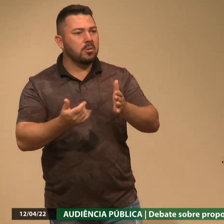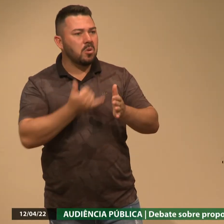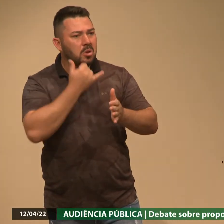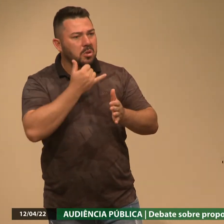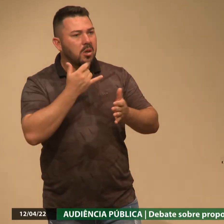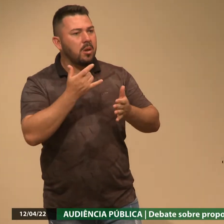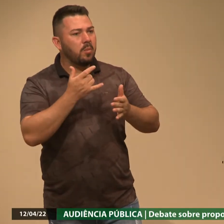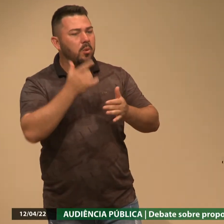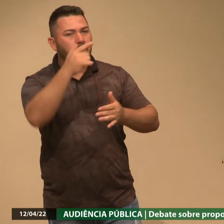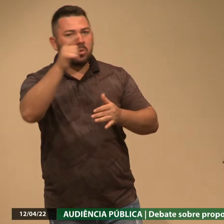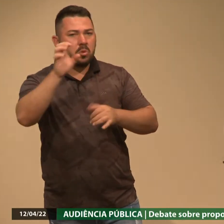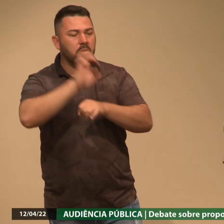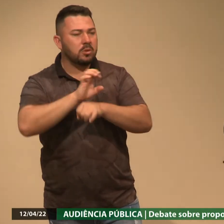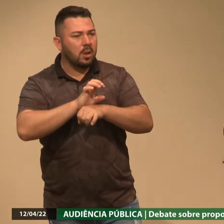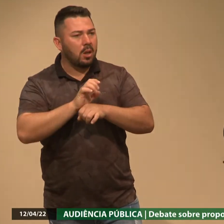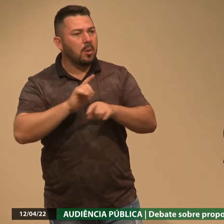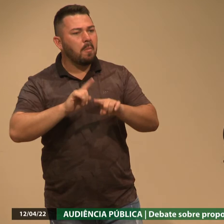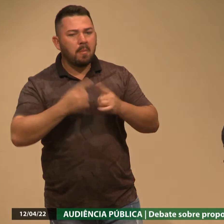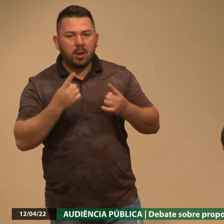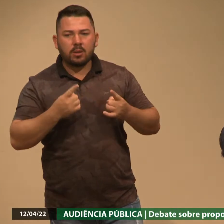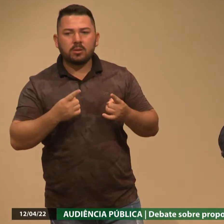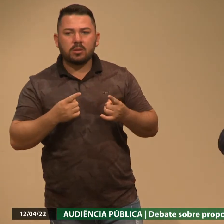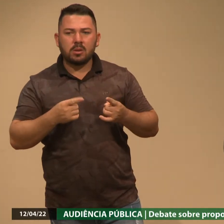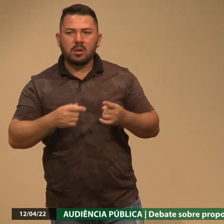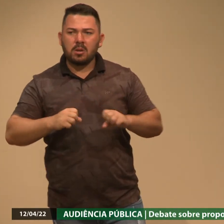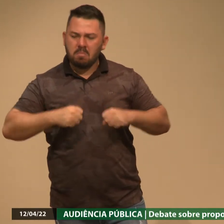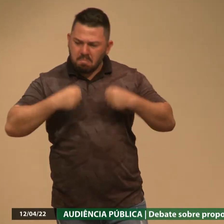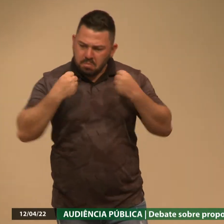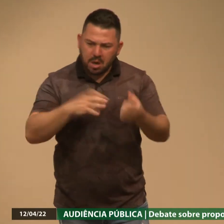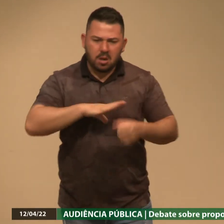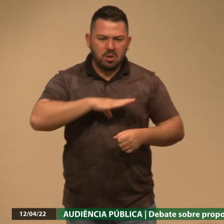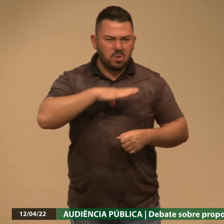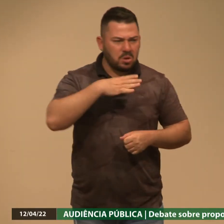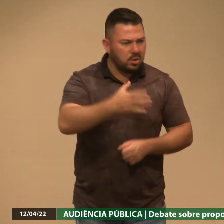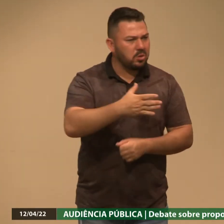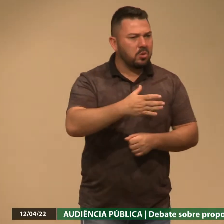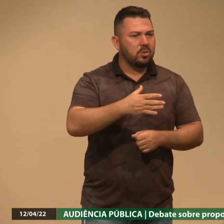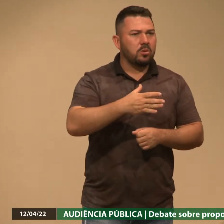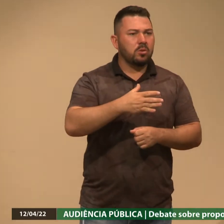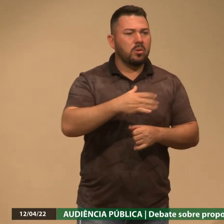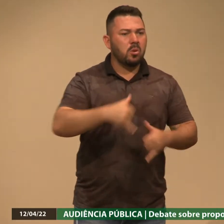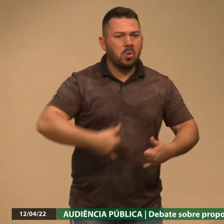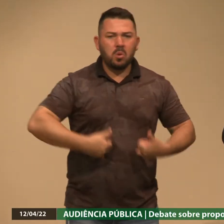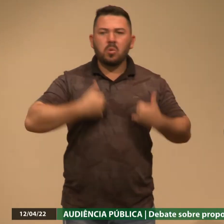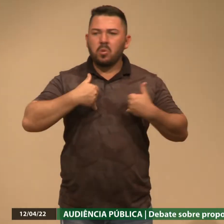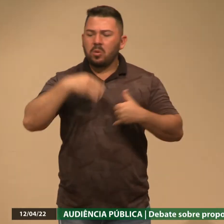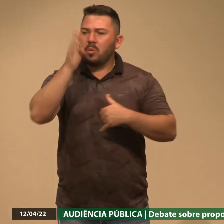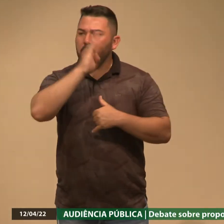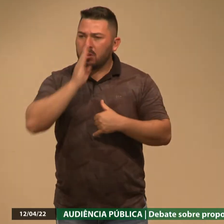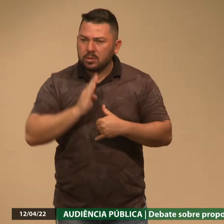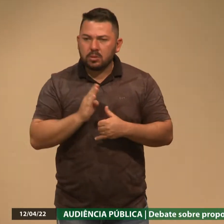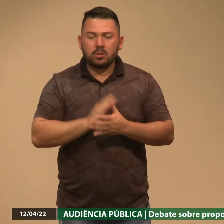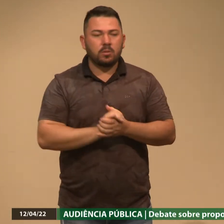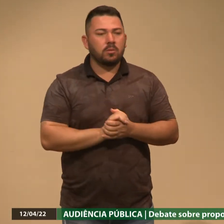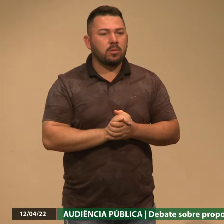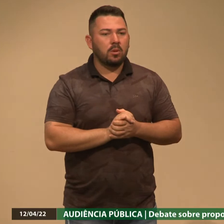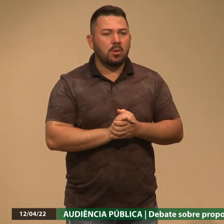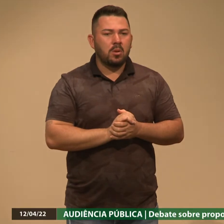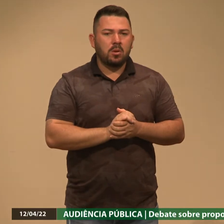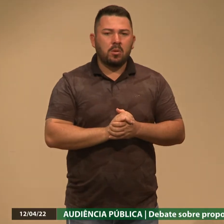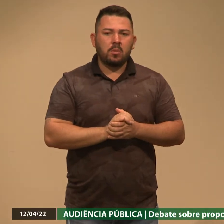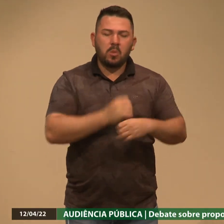clube de atiradores mas por ser um estado Valente o estado de orgulho Brasil e orgulho o Brasil por causa de vocês